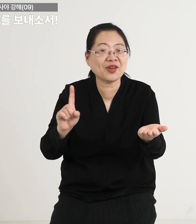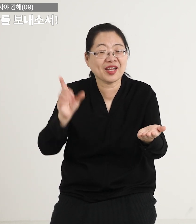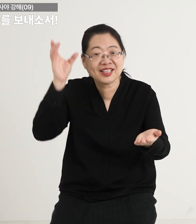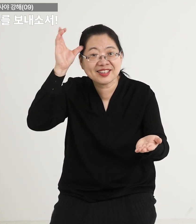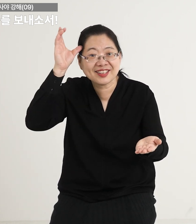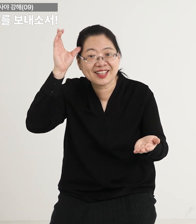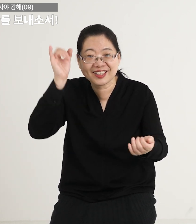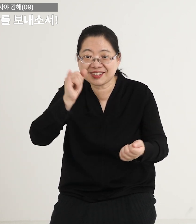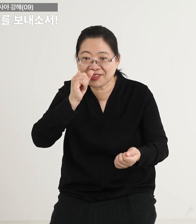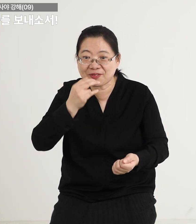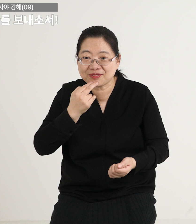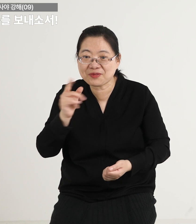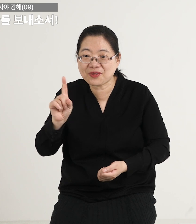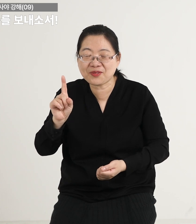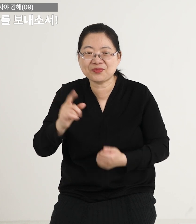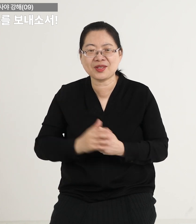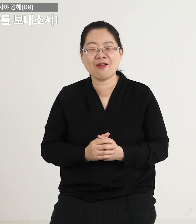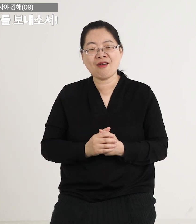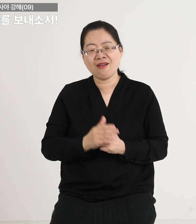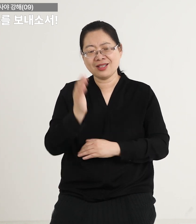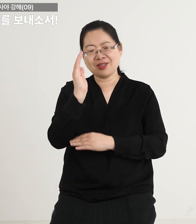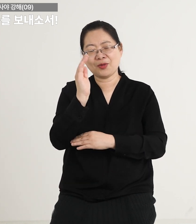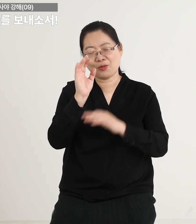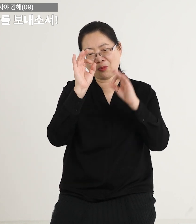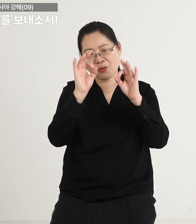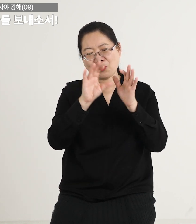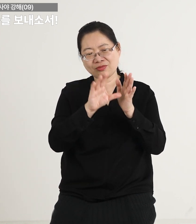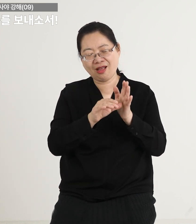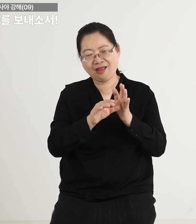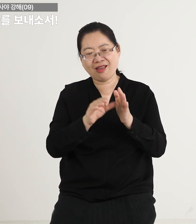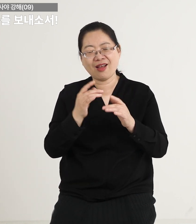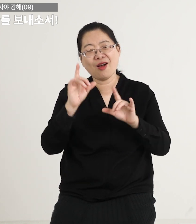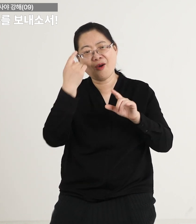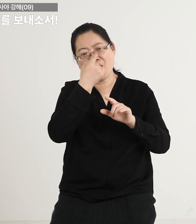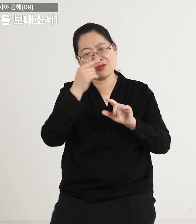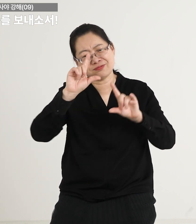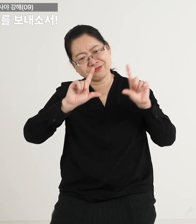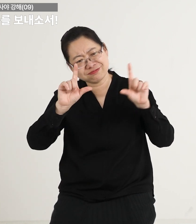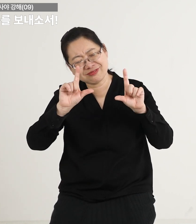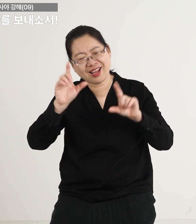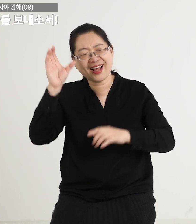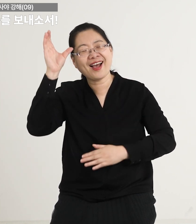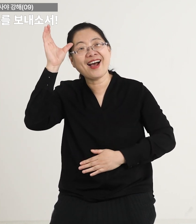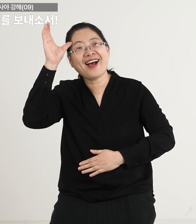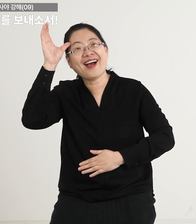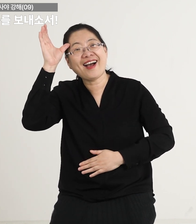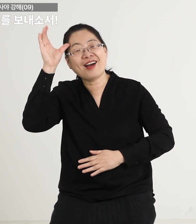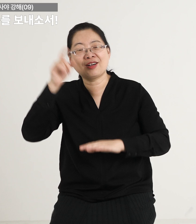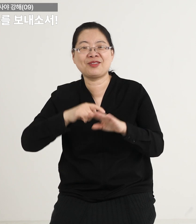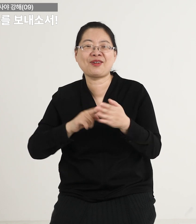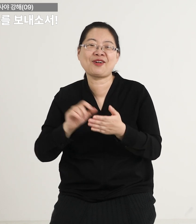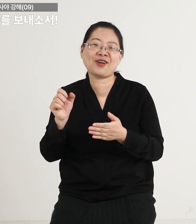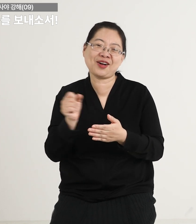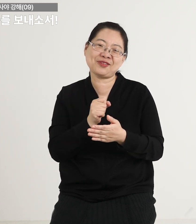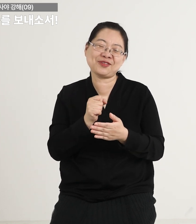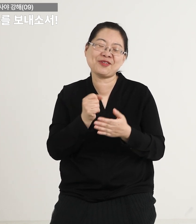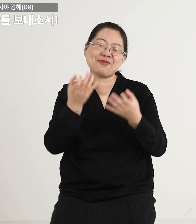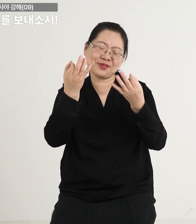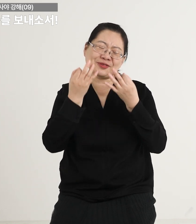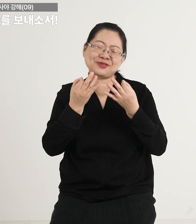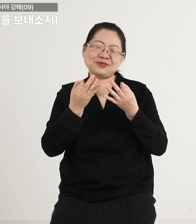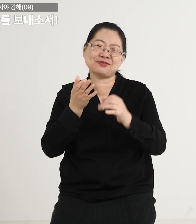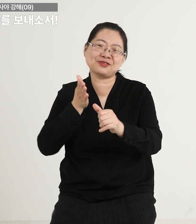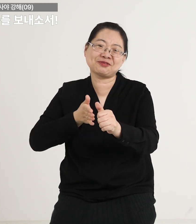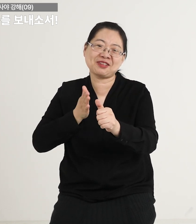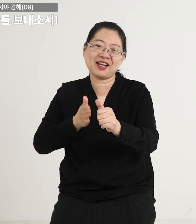설교를 좀 들으시려면 그래도 표정에 기대감을 가지고 좀 들어주시기 바랍니다. 전달자가 좀 흠이